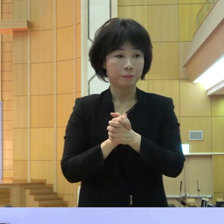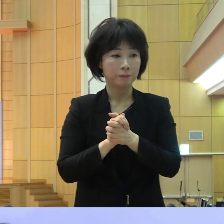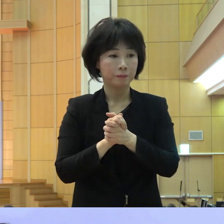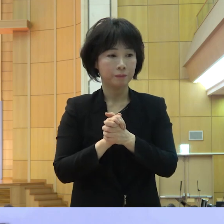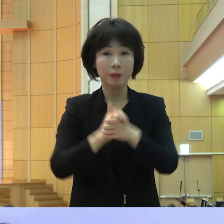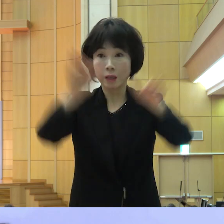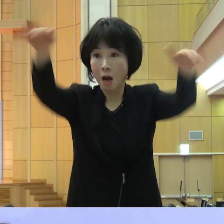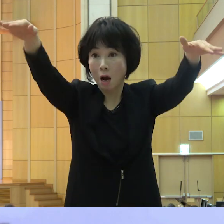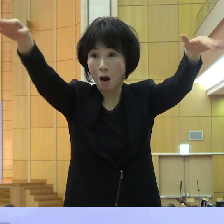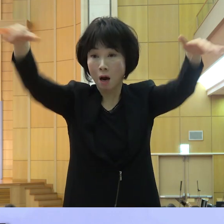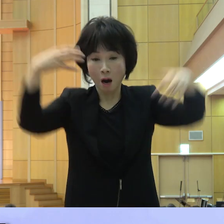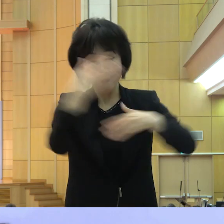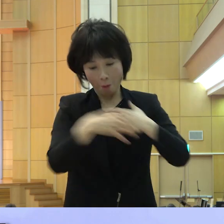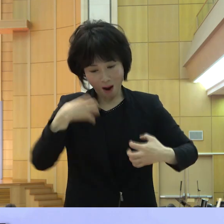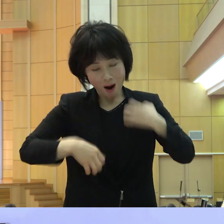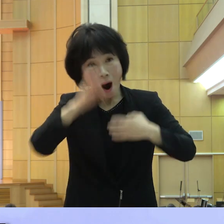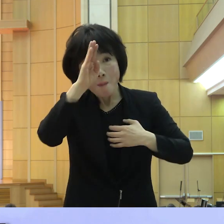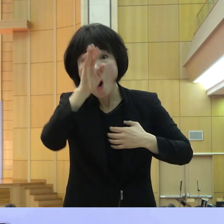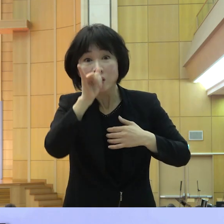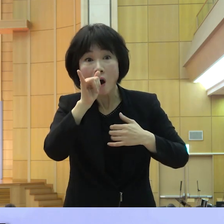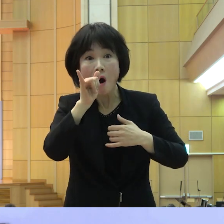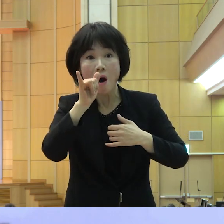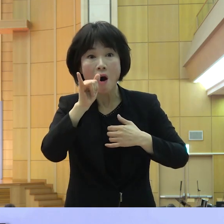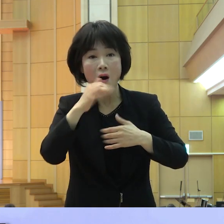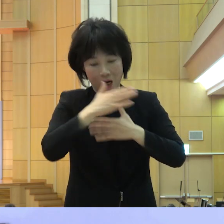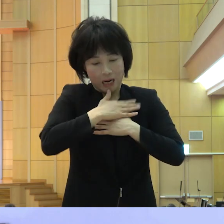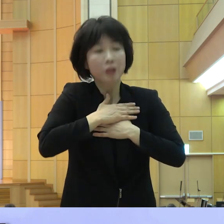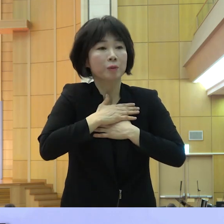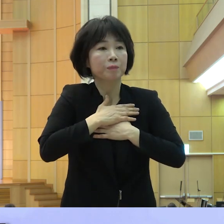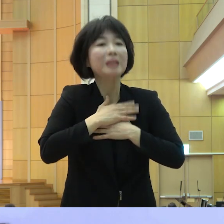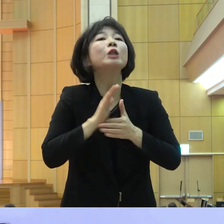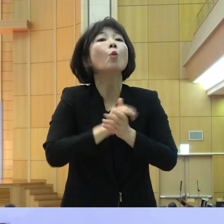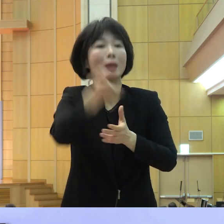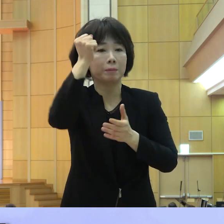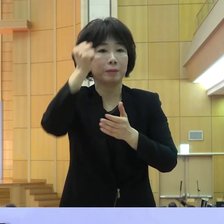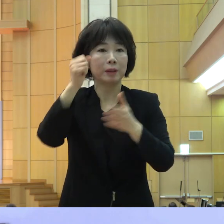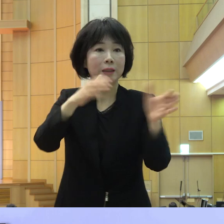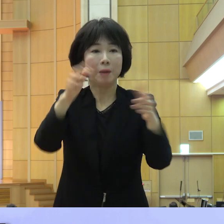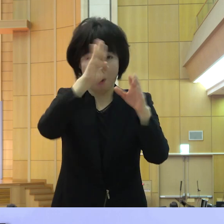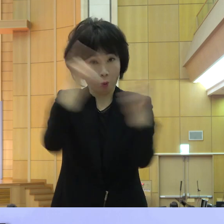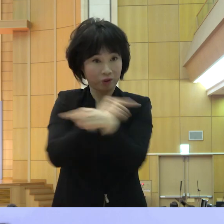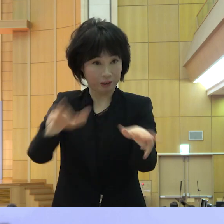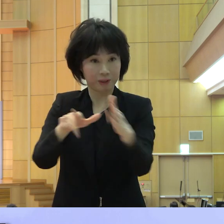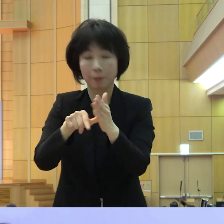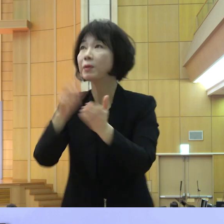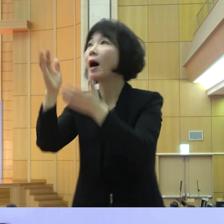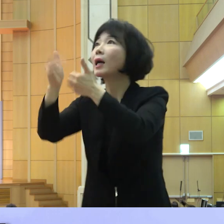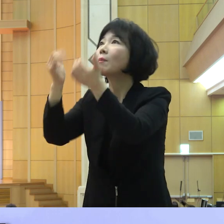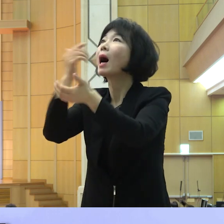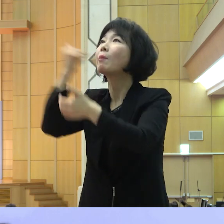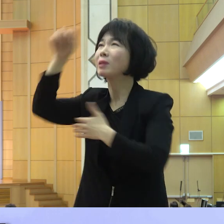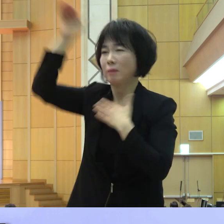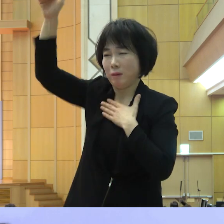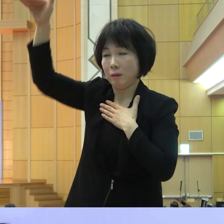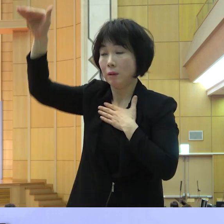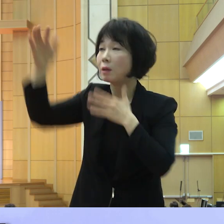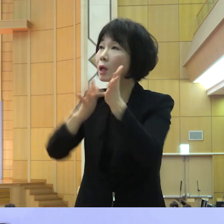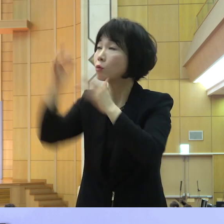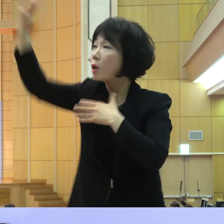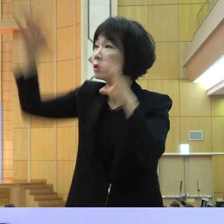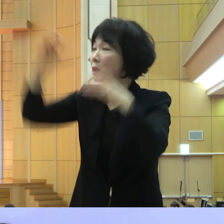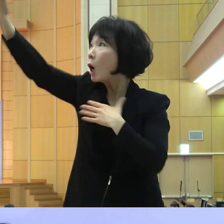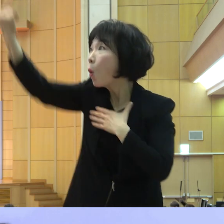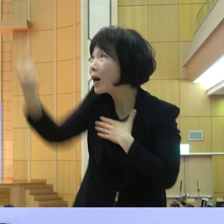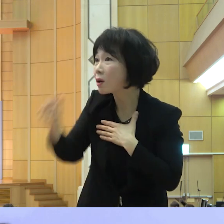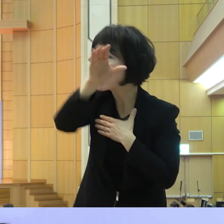모시고 아프신 분들 아픈 자리에 손 얹길 바랍니다. 하나님 아버지, 예수님이 이 땅에 오셔서 십자가